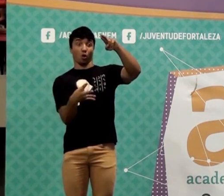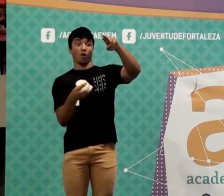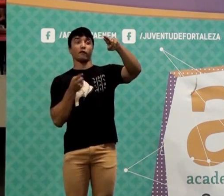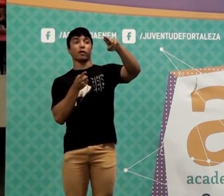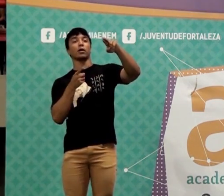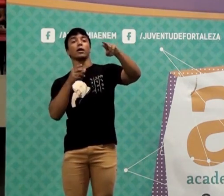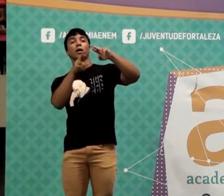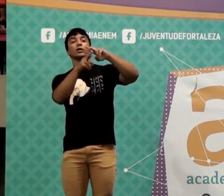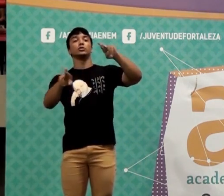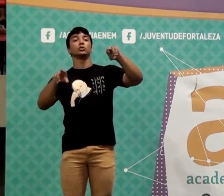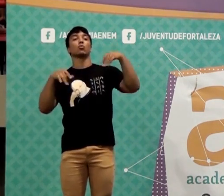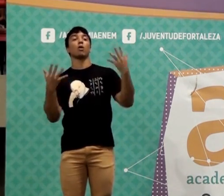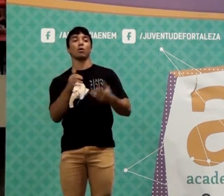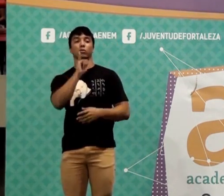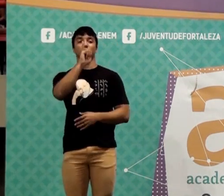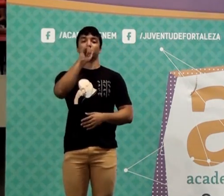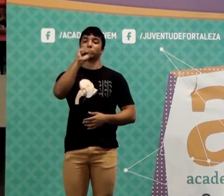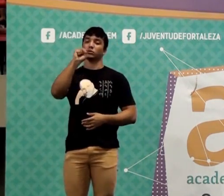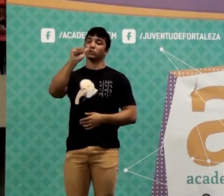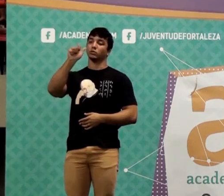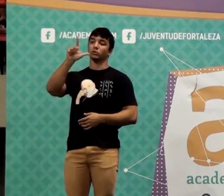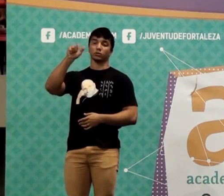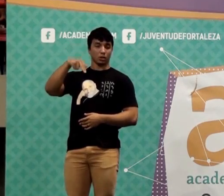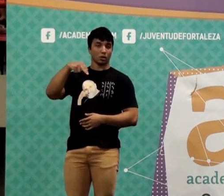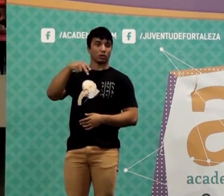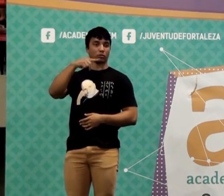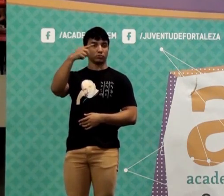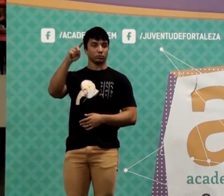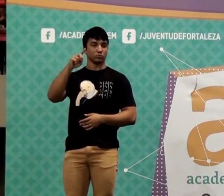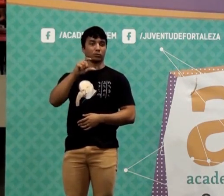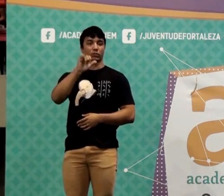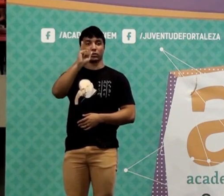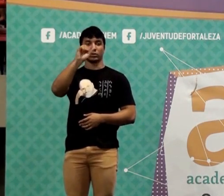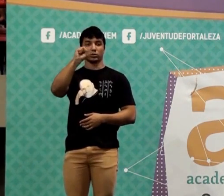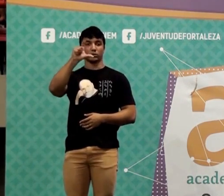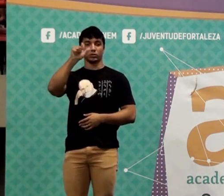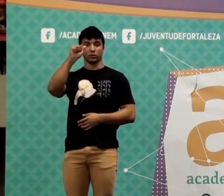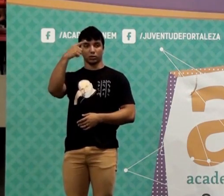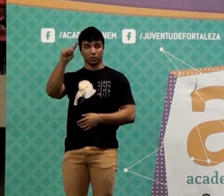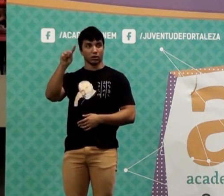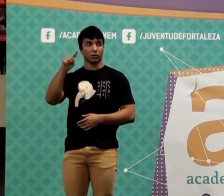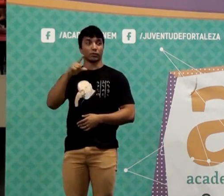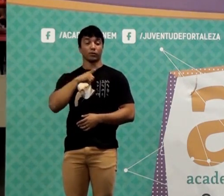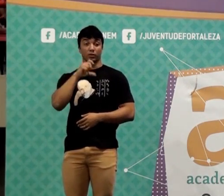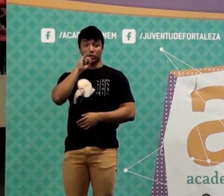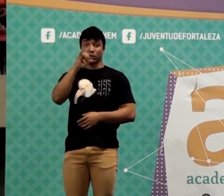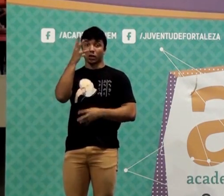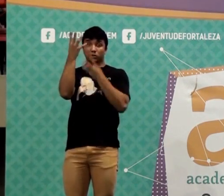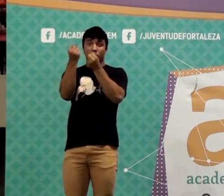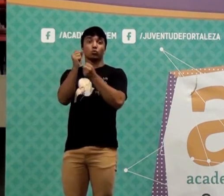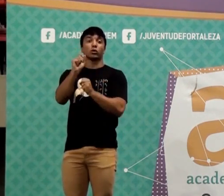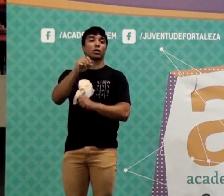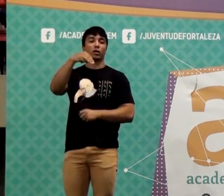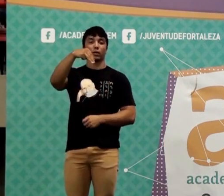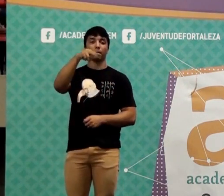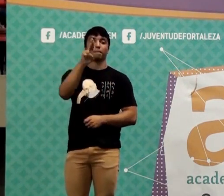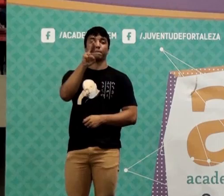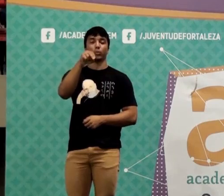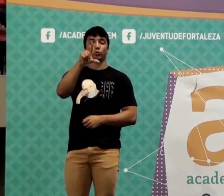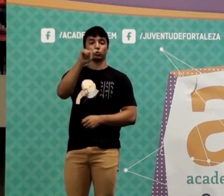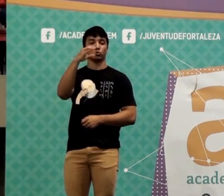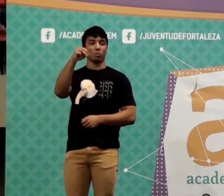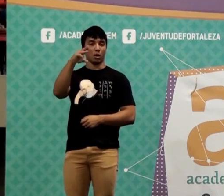maior capacidade de transporte, ó. Eles vão sair dali do Oriente Médio. Meu chapa, eles vão atravessar a África todinha e vão entrar na